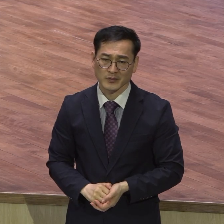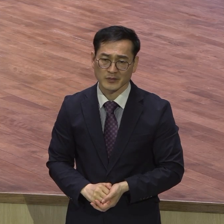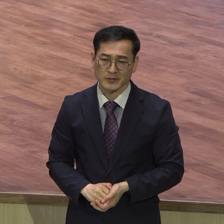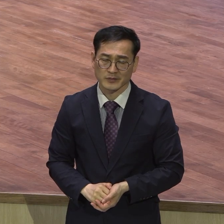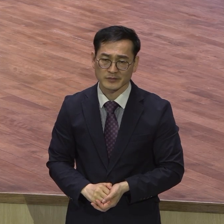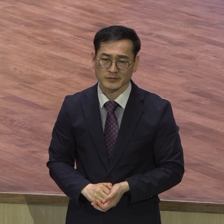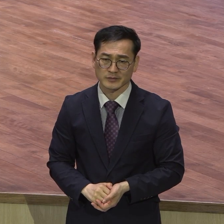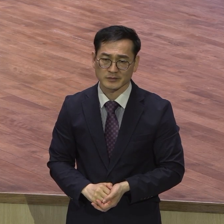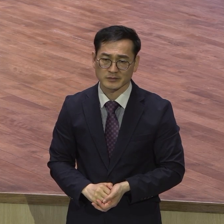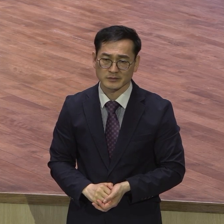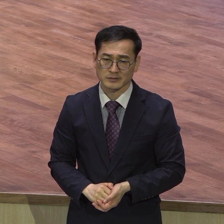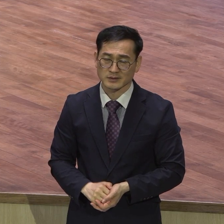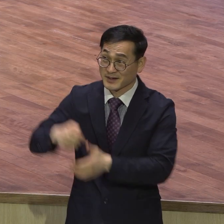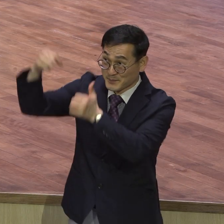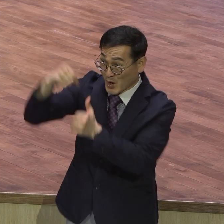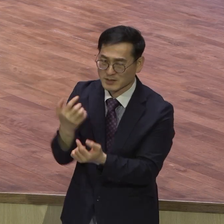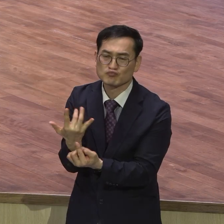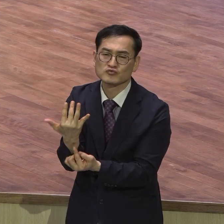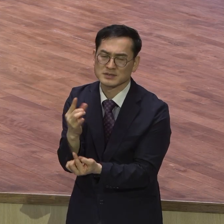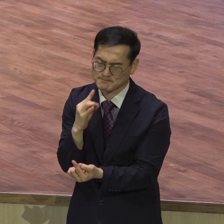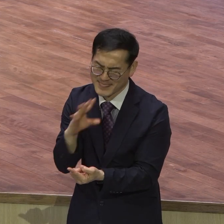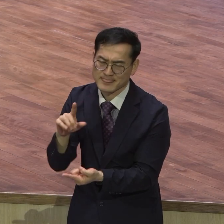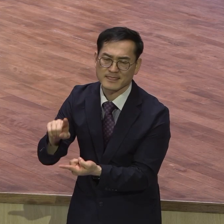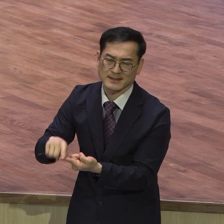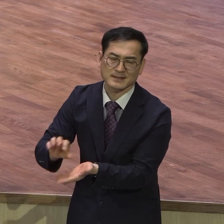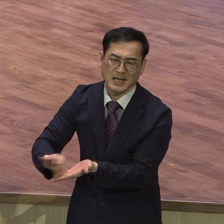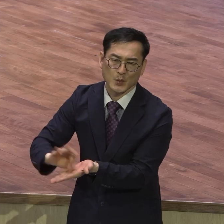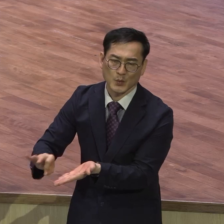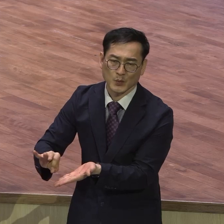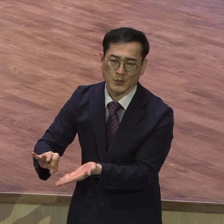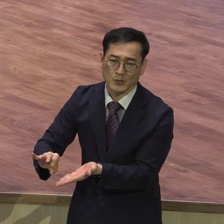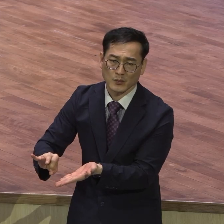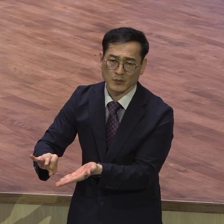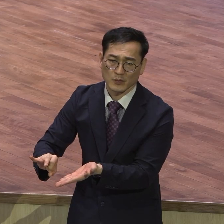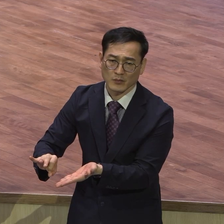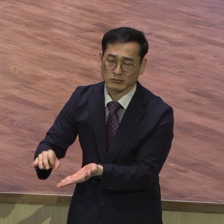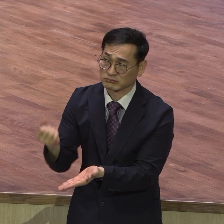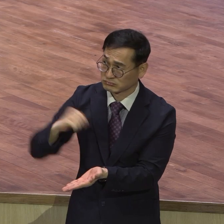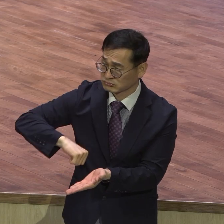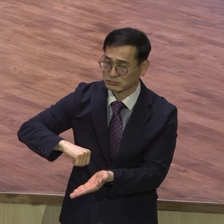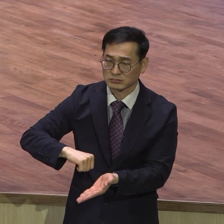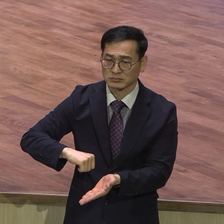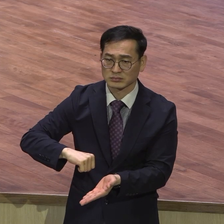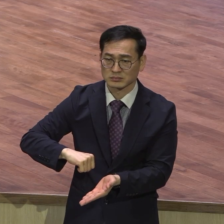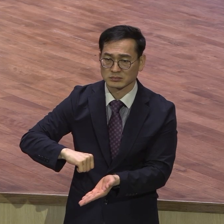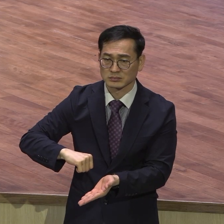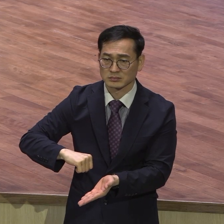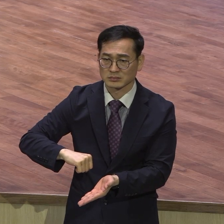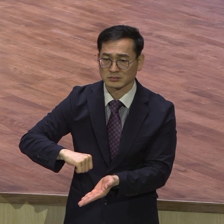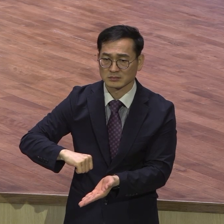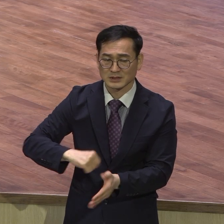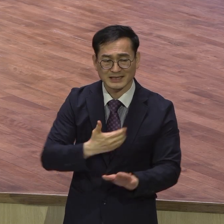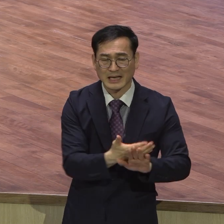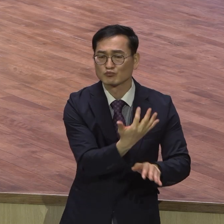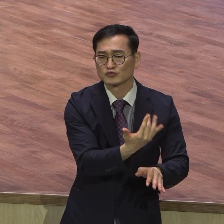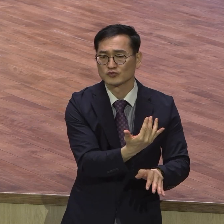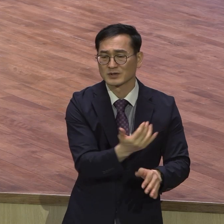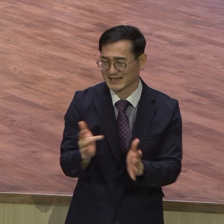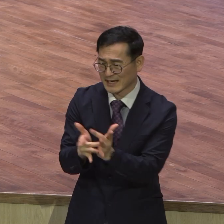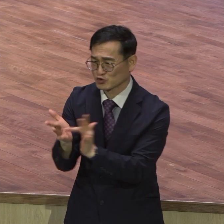그 결과는 죽음과 심판 밖에 없어요. 이 이단들 예수